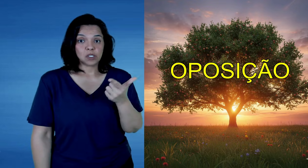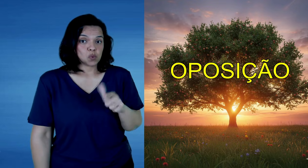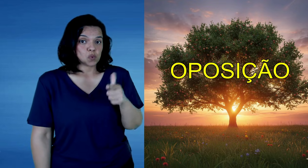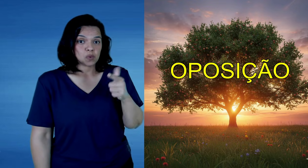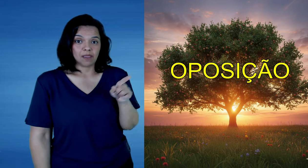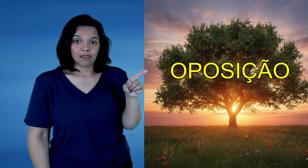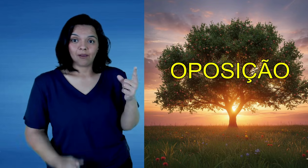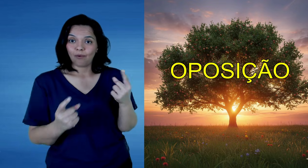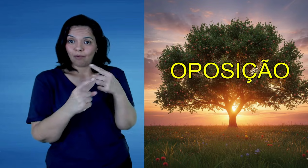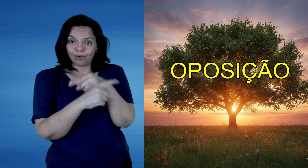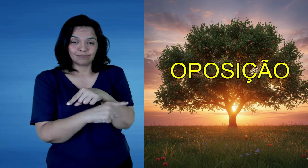Ele.